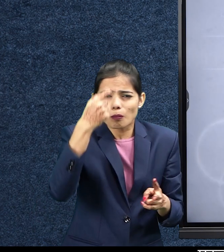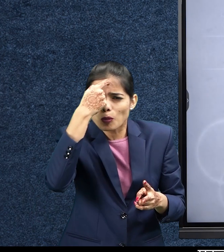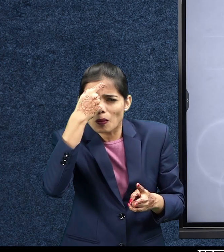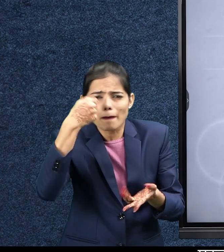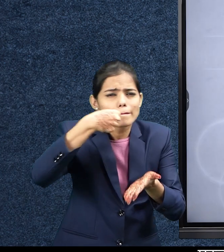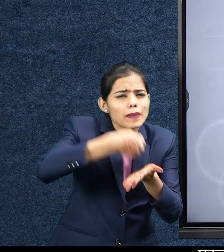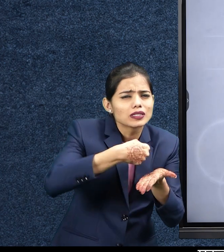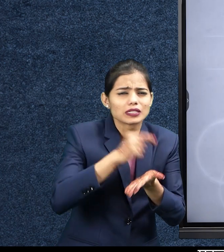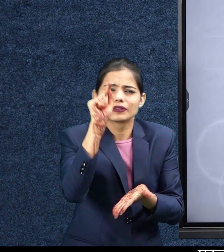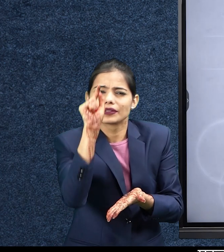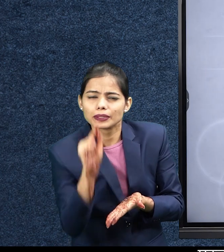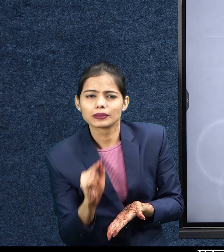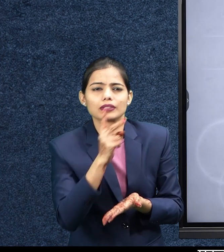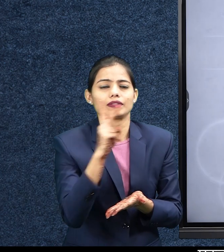घटनांवर आधारित समस्यांमध्ये फरक करा.